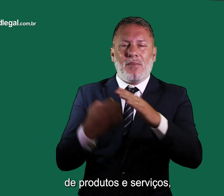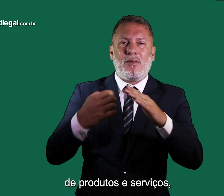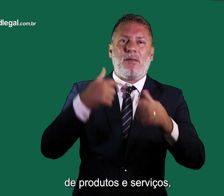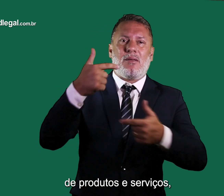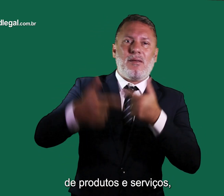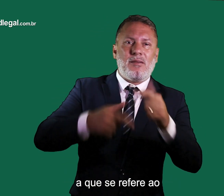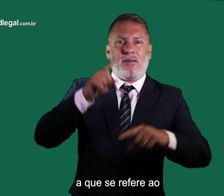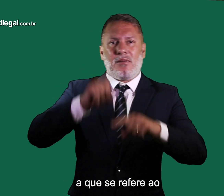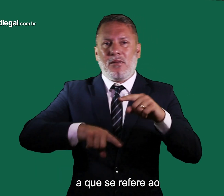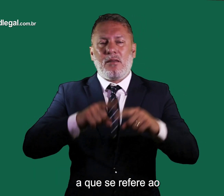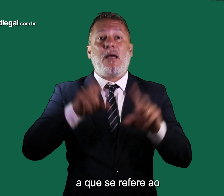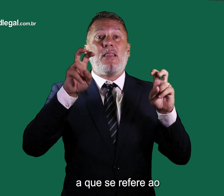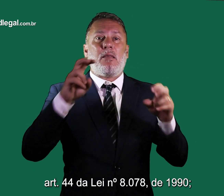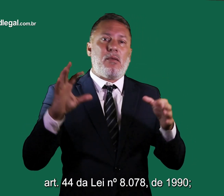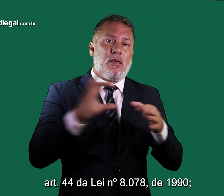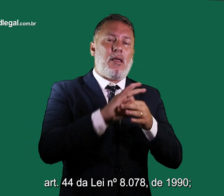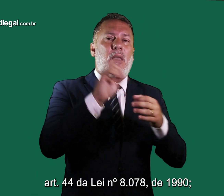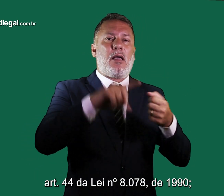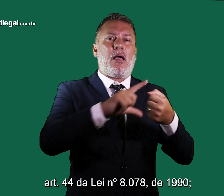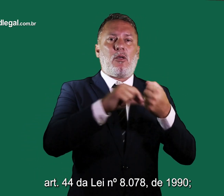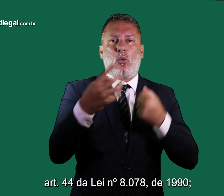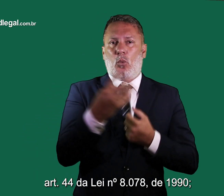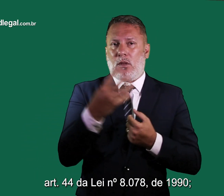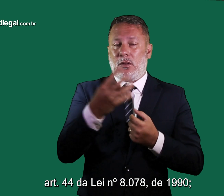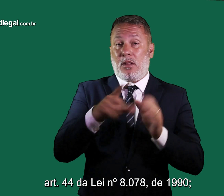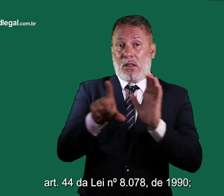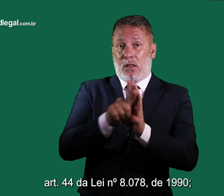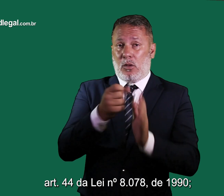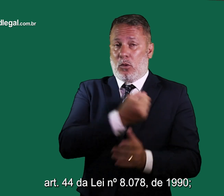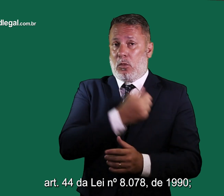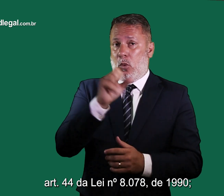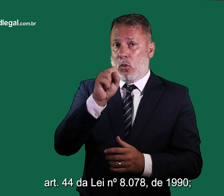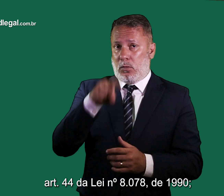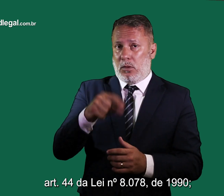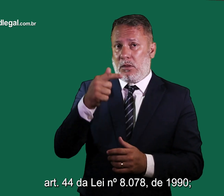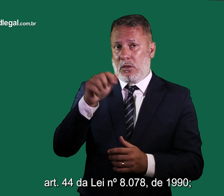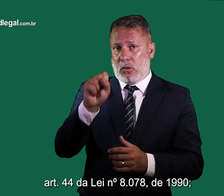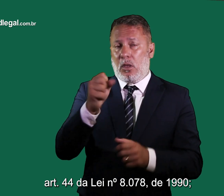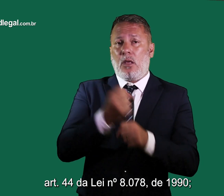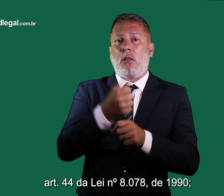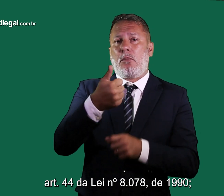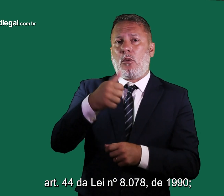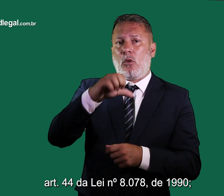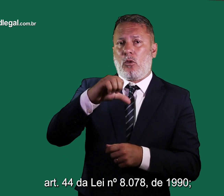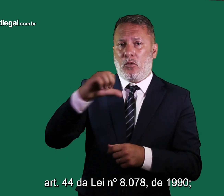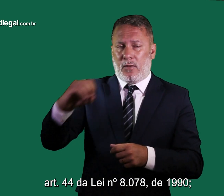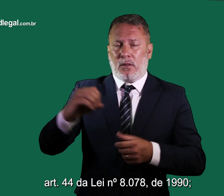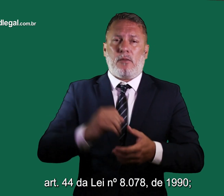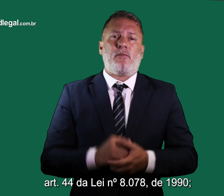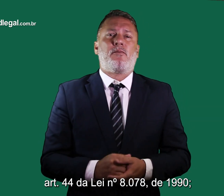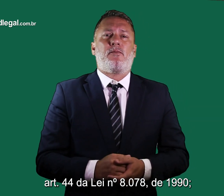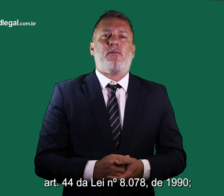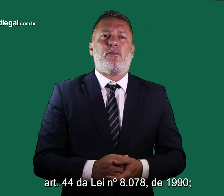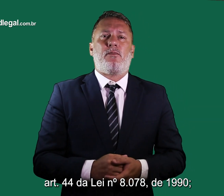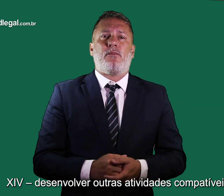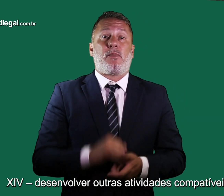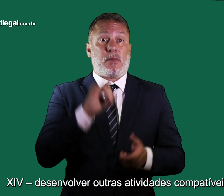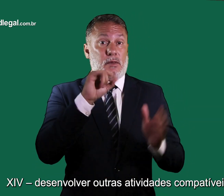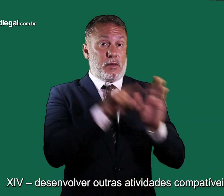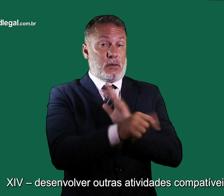serviços, a que se refere o artigo 44 da Lei nº 8.078 de 1990. Inciso